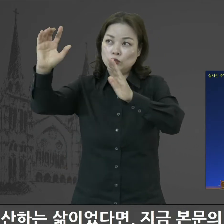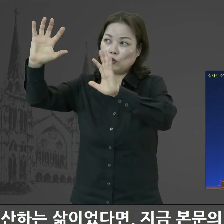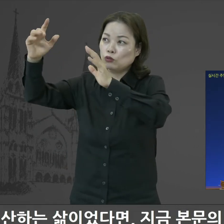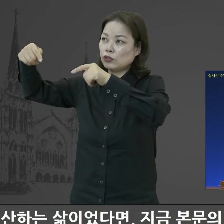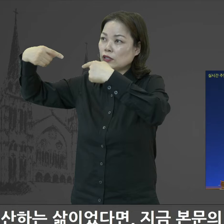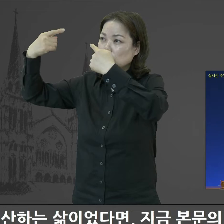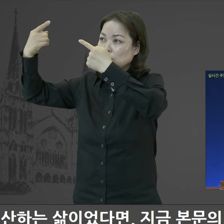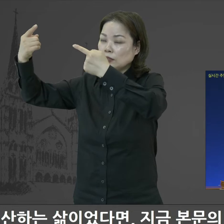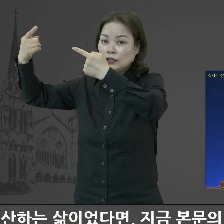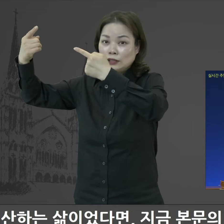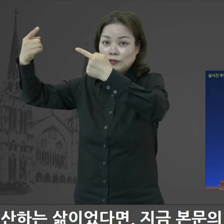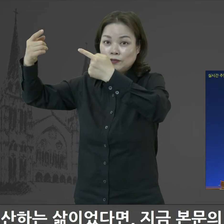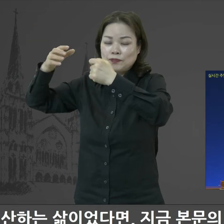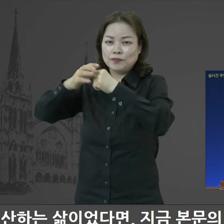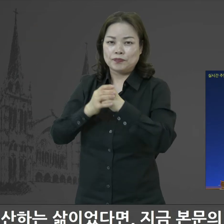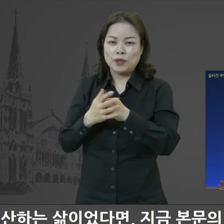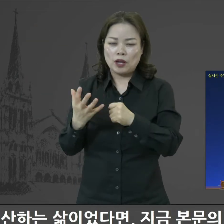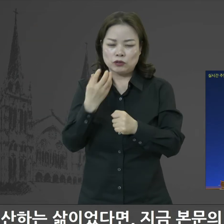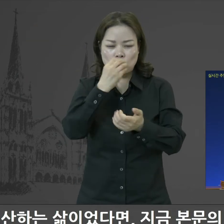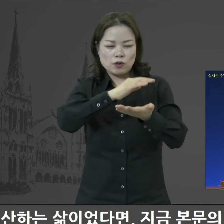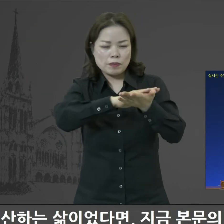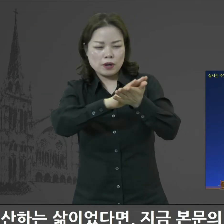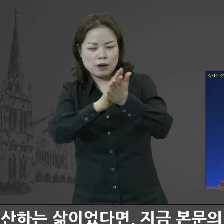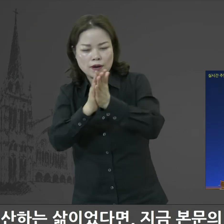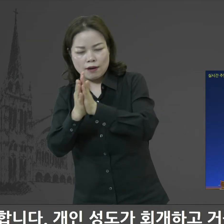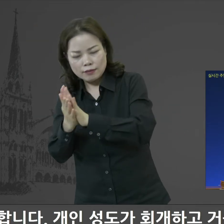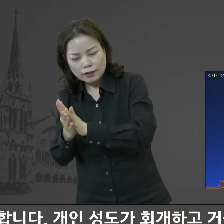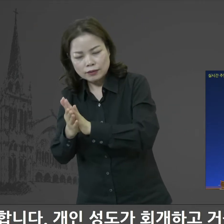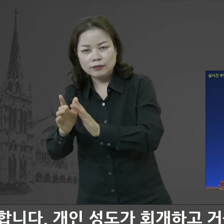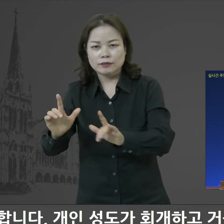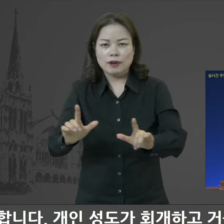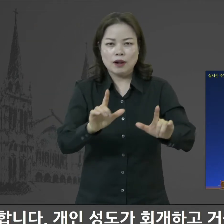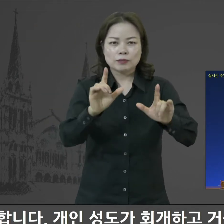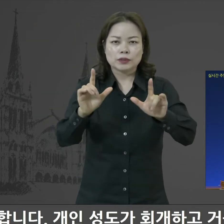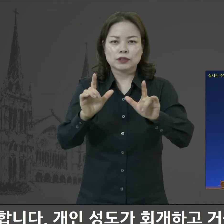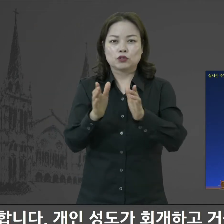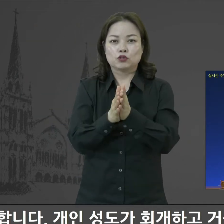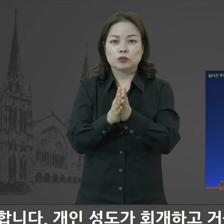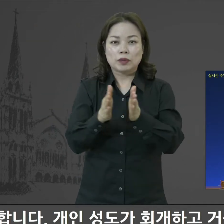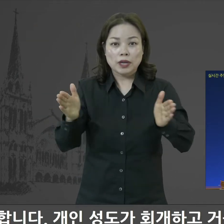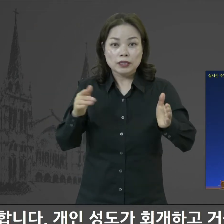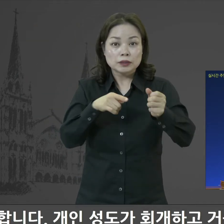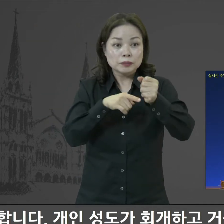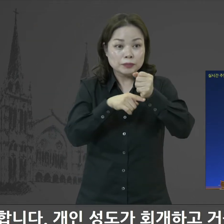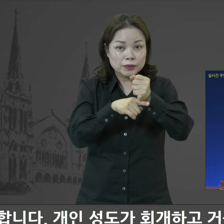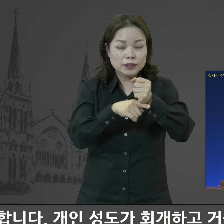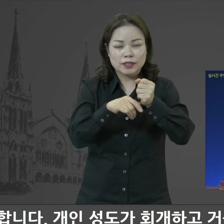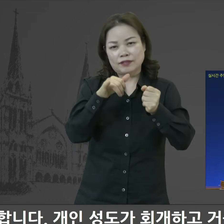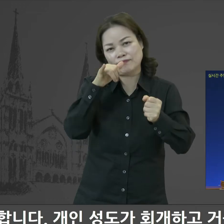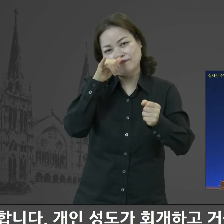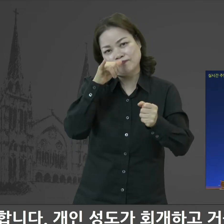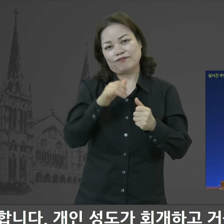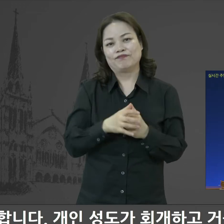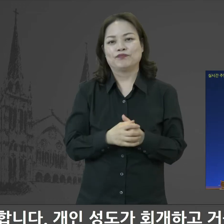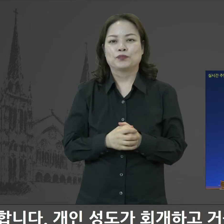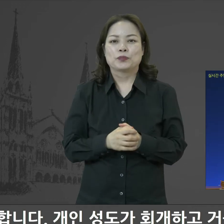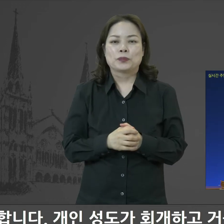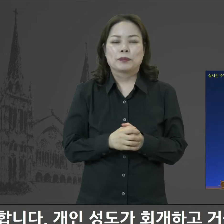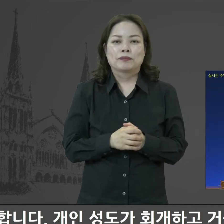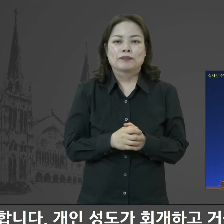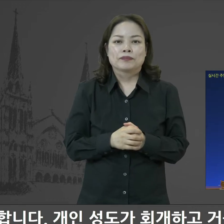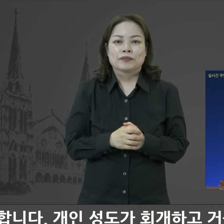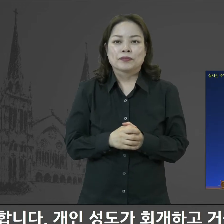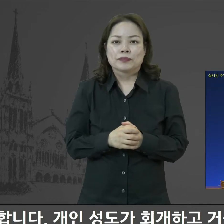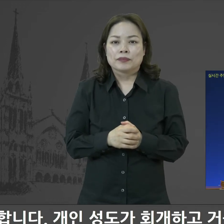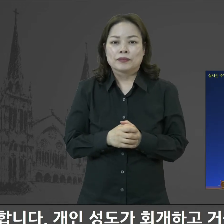향해서 성화의 삶을 걸어가는, 새롭게 출발하는 영적인 의미를 가지고 있다라고 우리는 이렇게 생각해 볼 수가